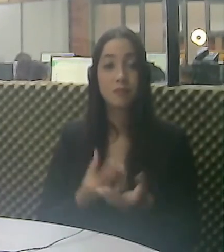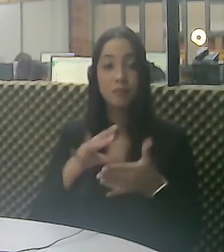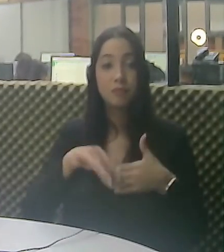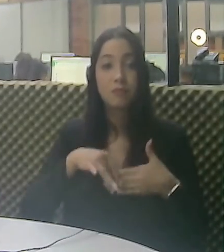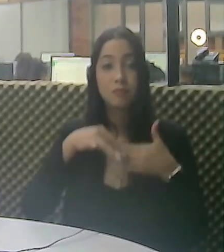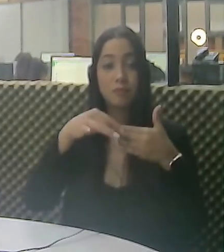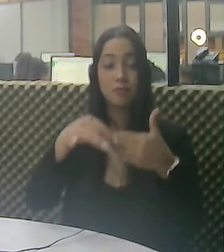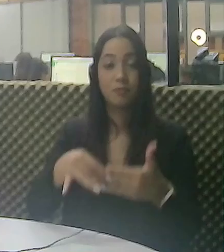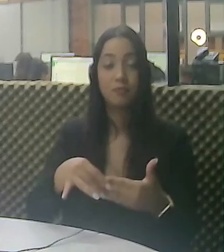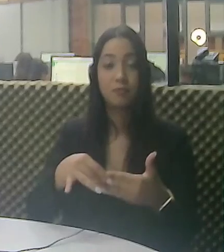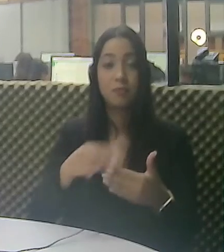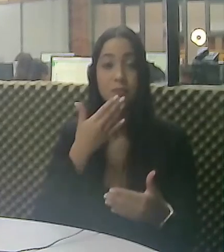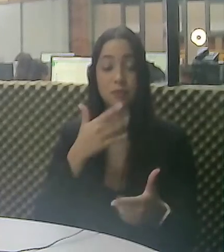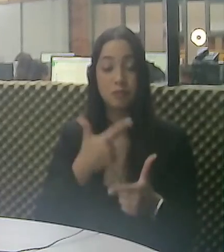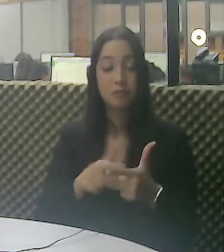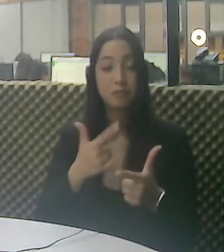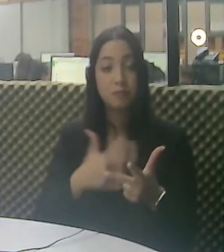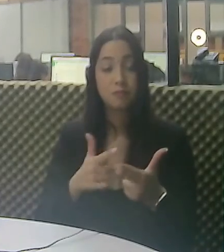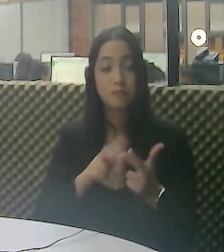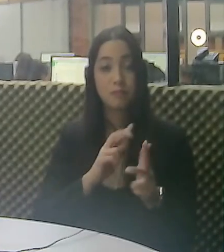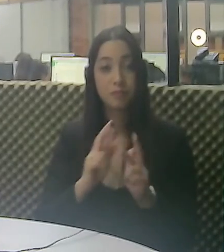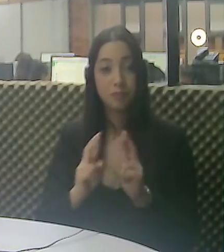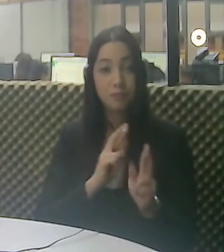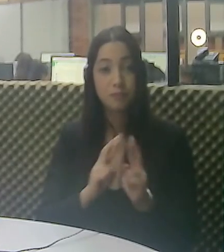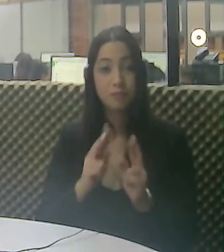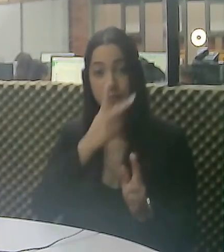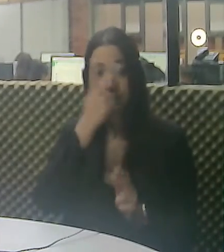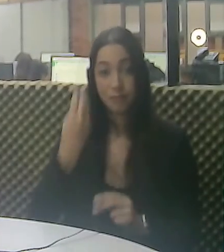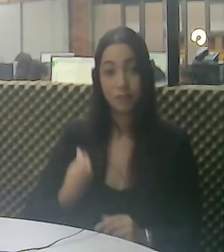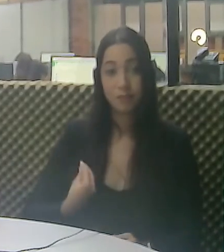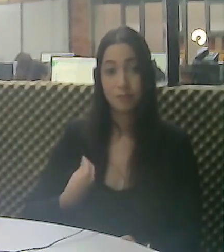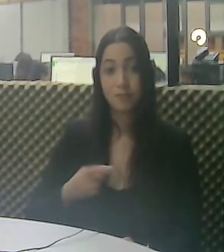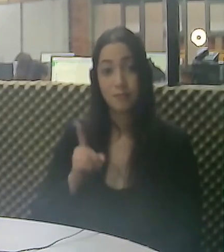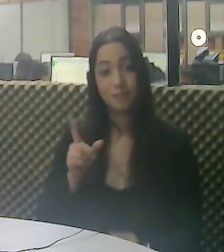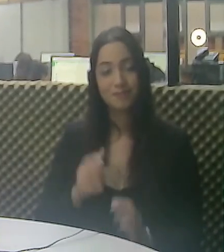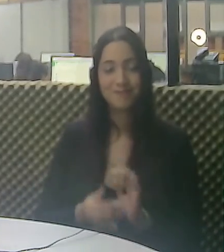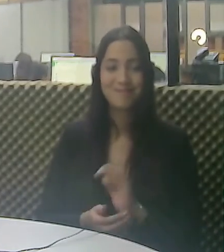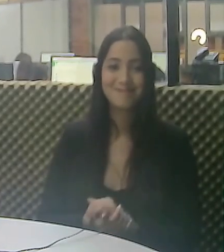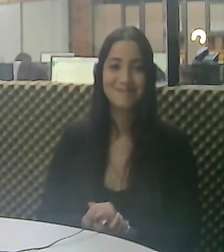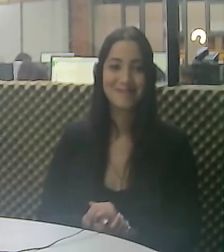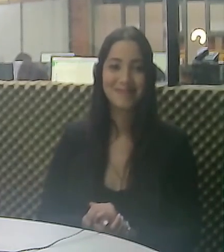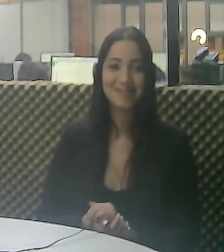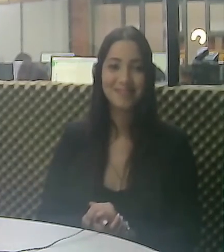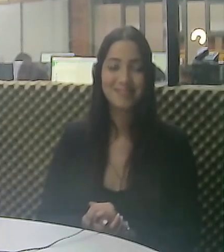encaminhamentos para solucionar demandas apresentadas pelos moradores